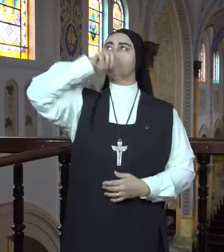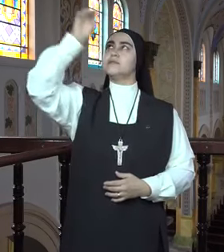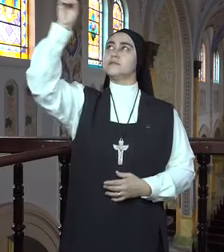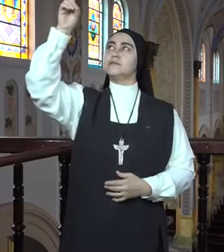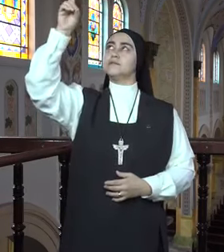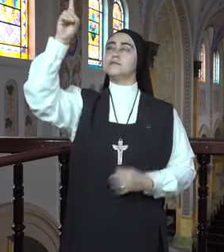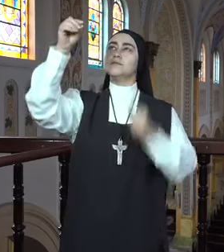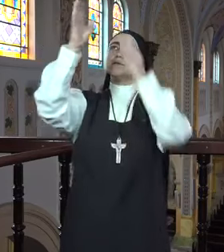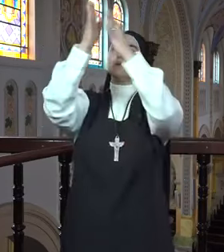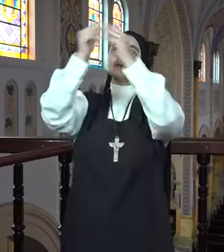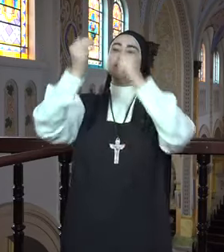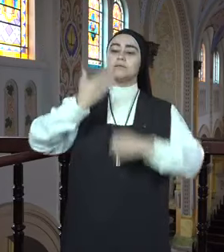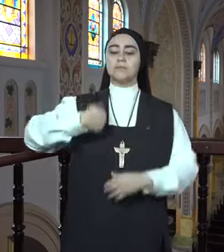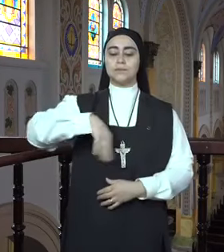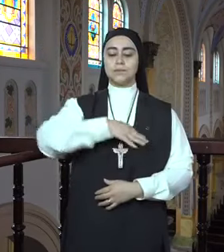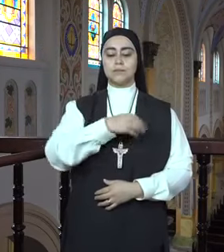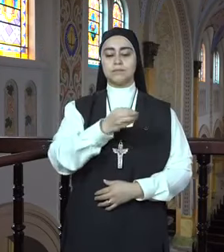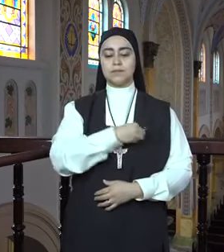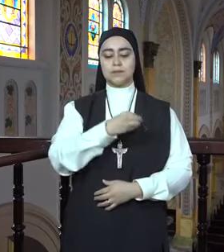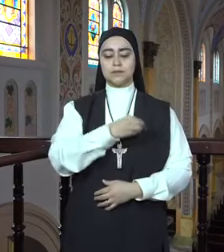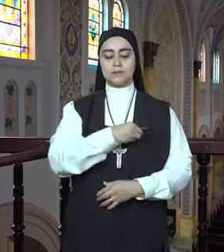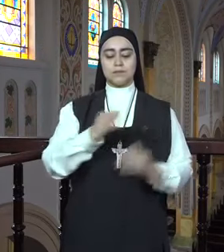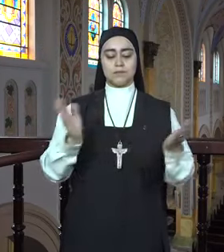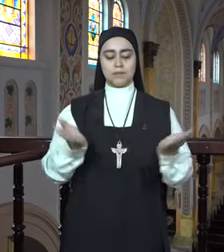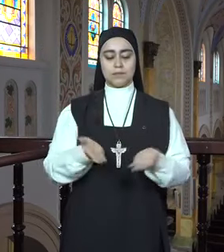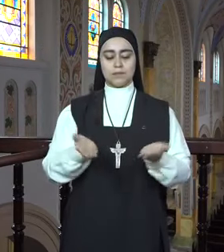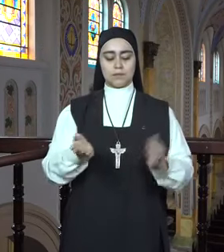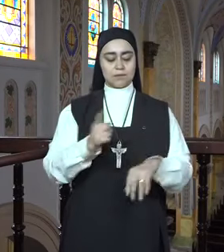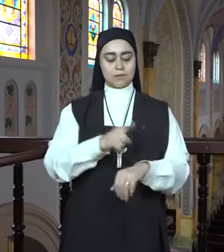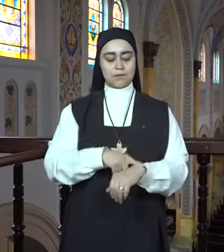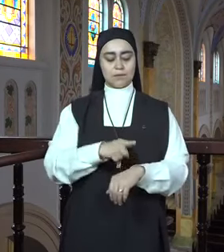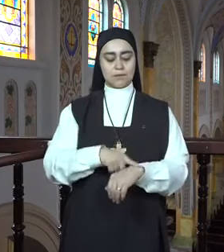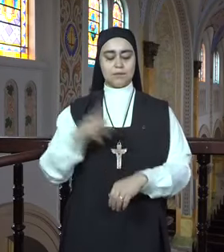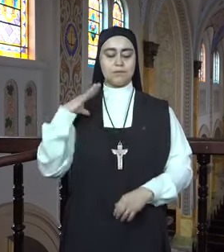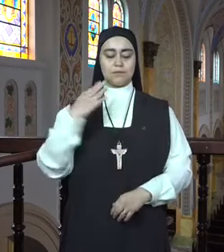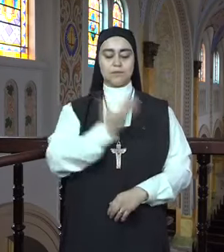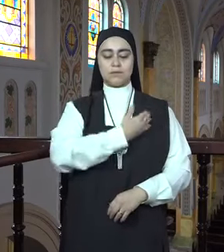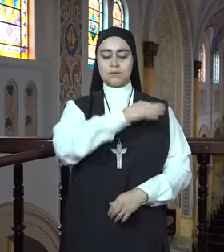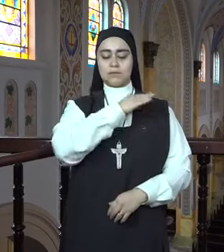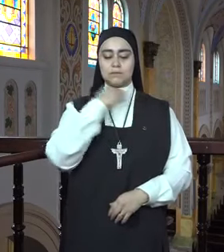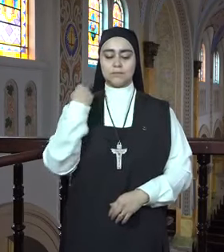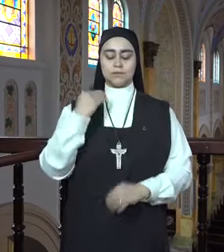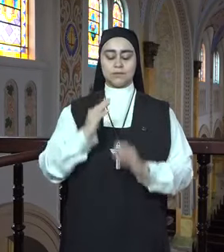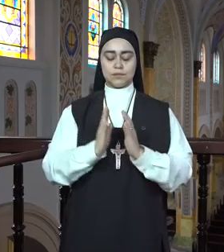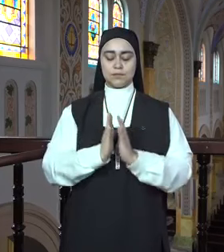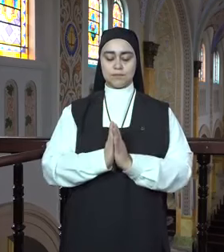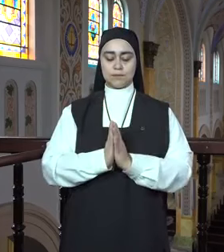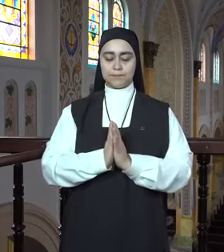de Deus, rogai por nós, pecadores, agora e na hora de nossa morte.